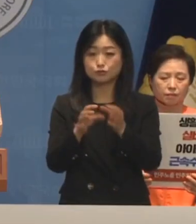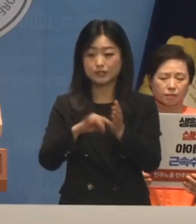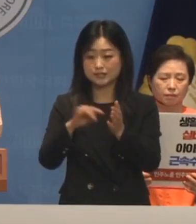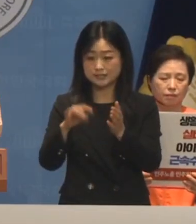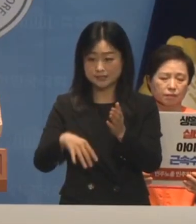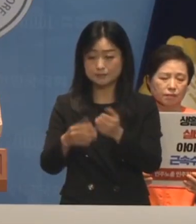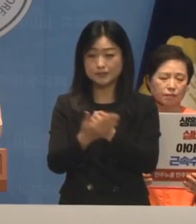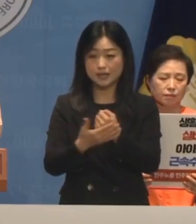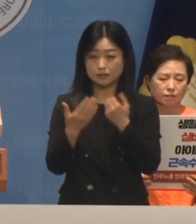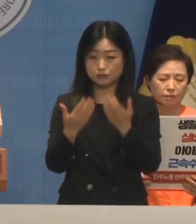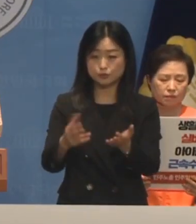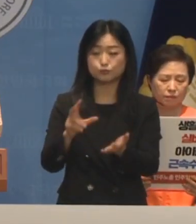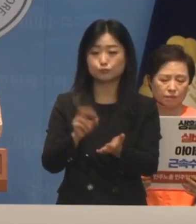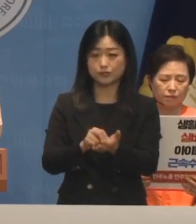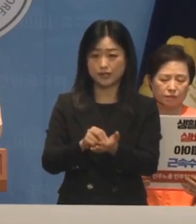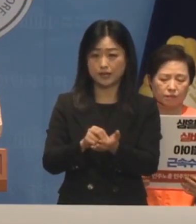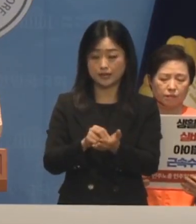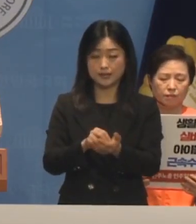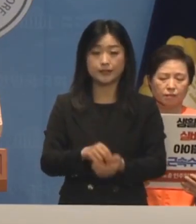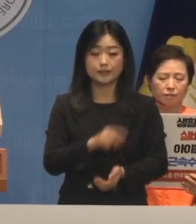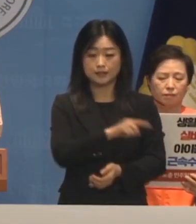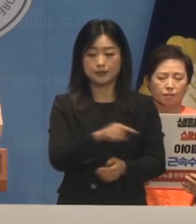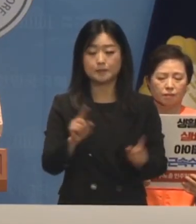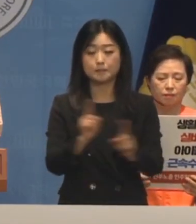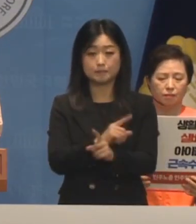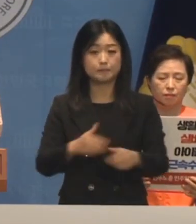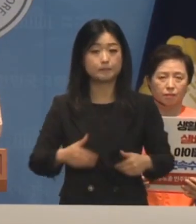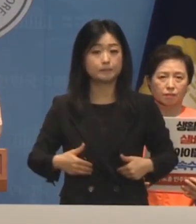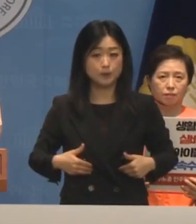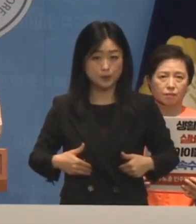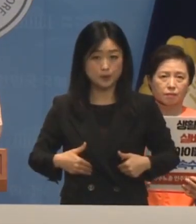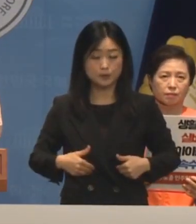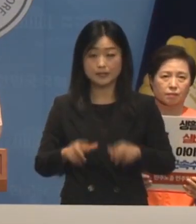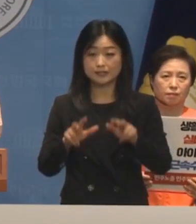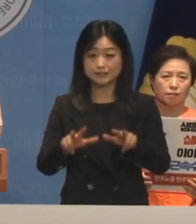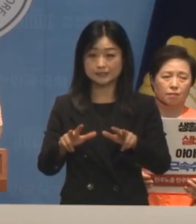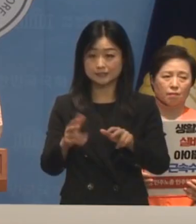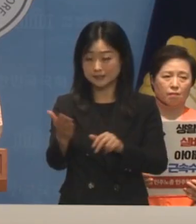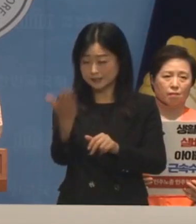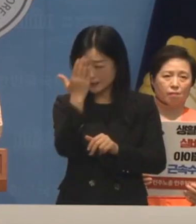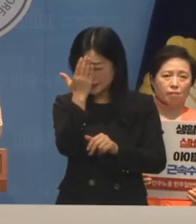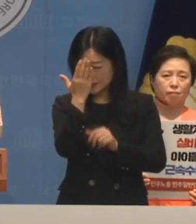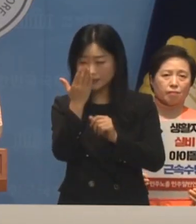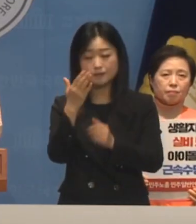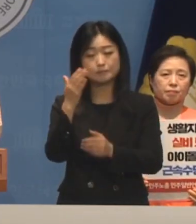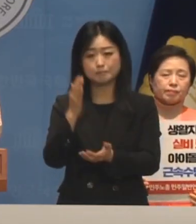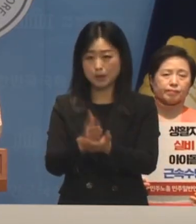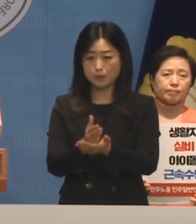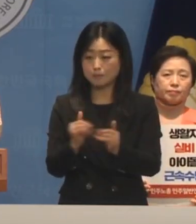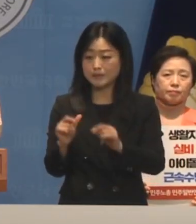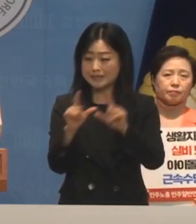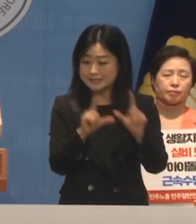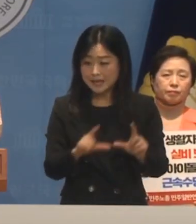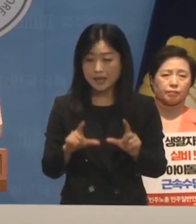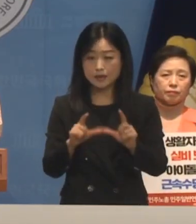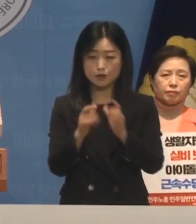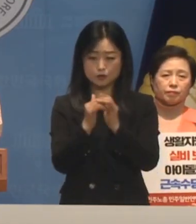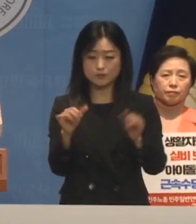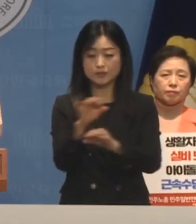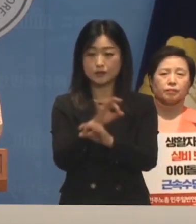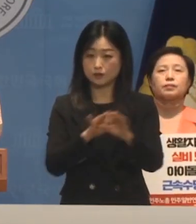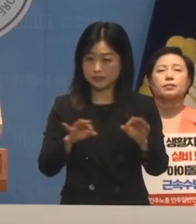감세에 동의하고 있는 현실도 수정되어야 합니다. 지금은 근시안적인 정치적 이해관계가 아닌 민생과 국민